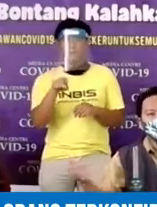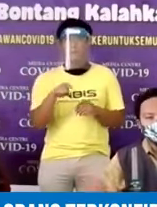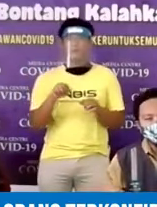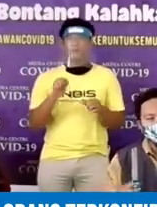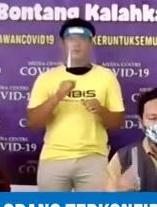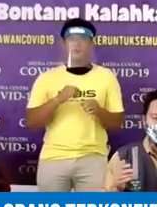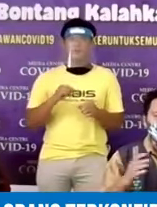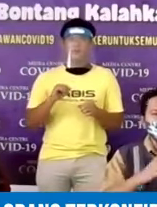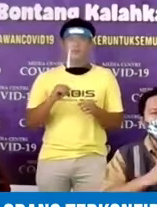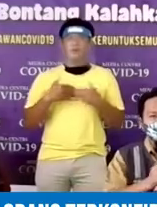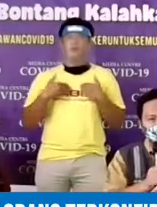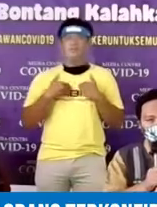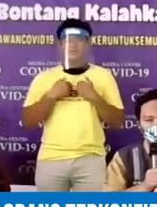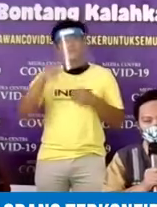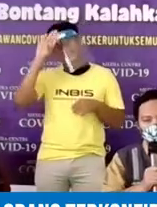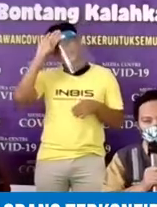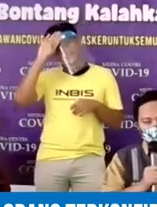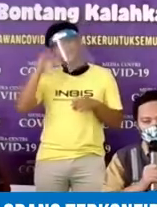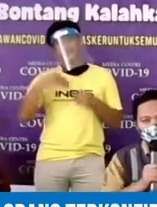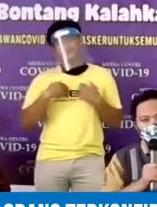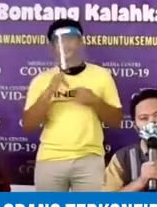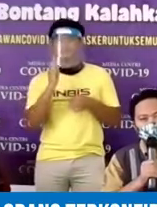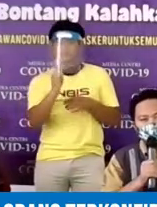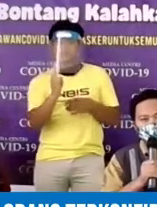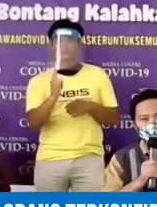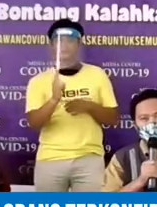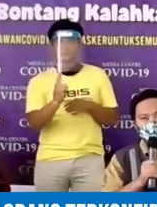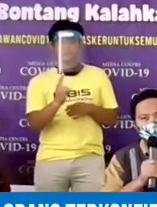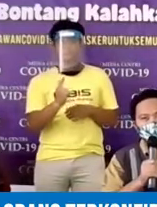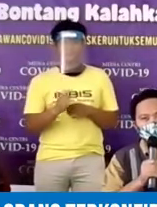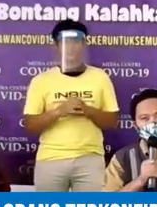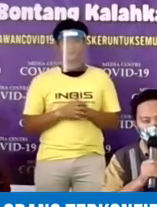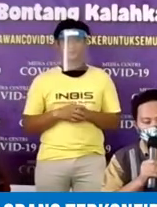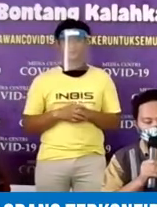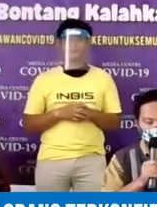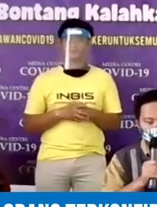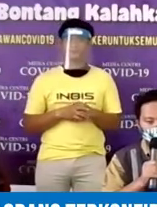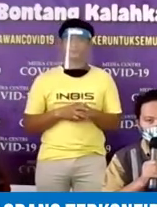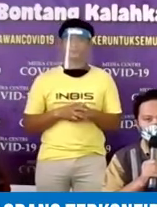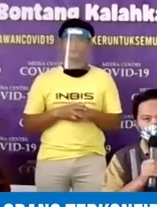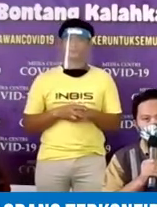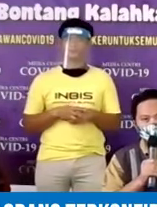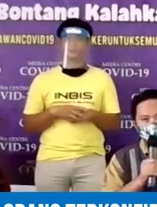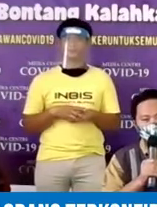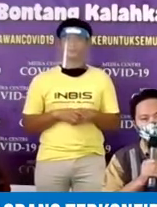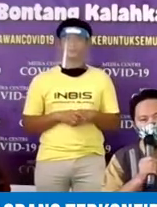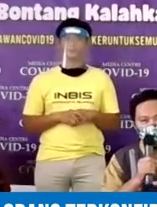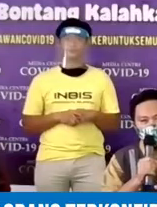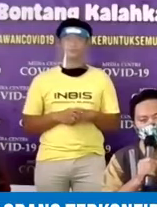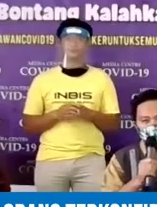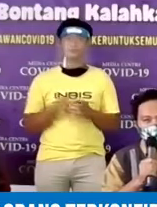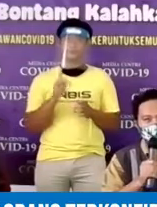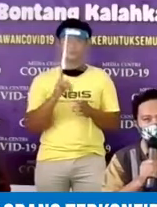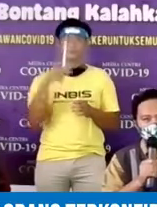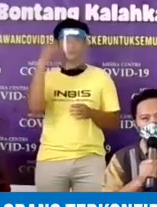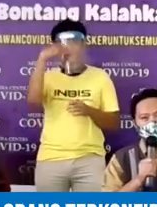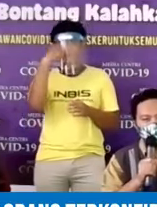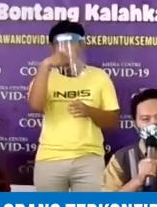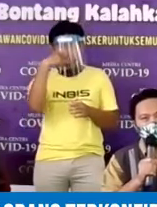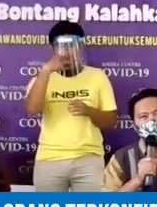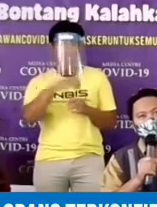tetap dia fasih dia sebentar sore penanggung jawabnya ini demikian atau mungkin pada saat revit yang kedua pada saat dia